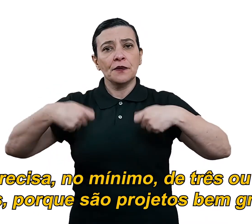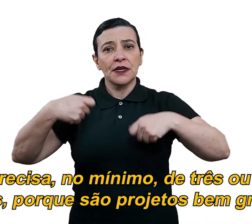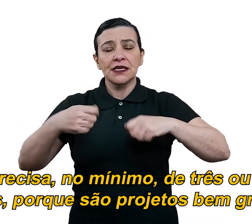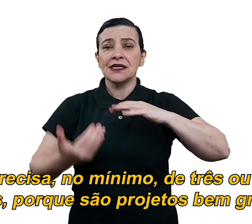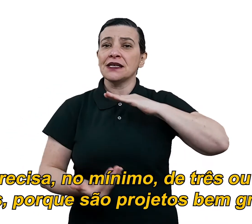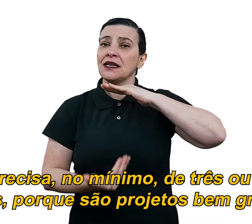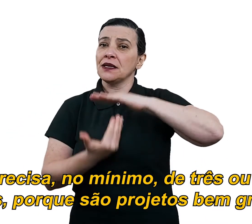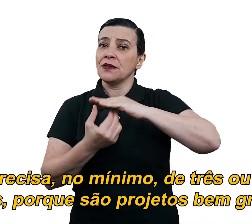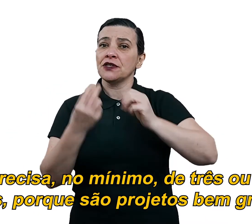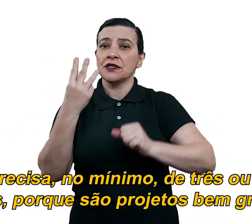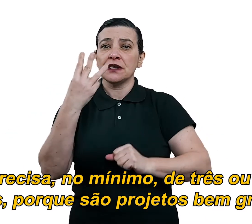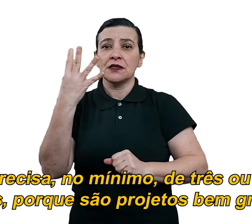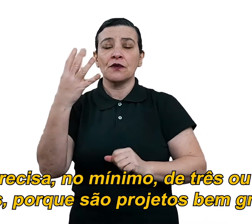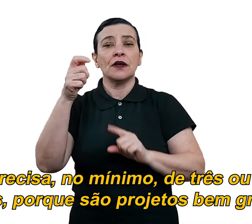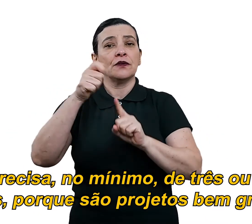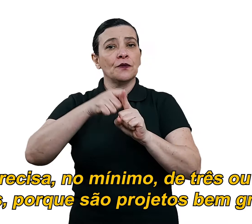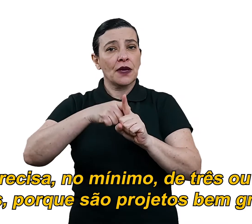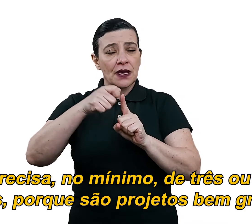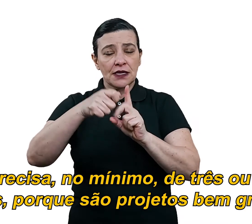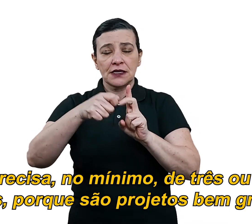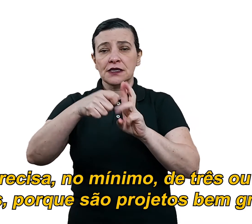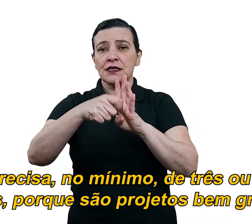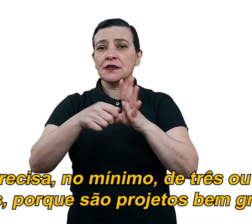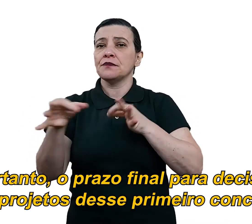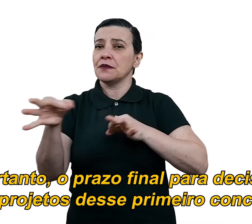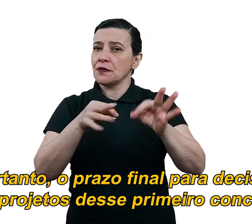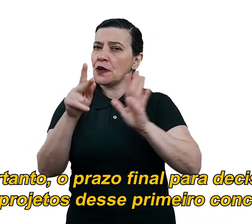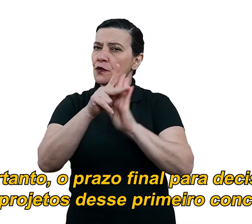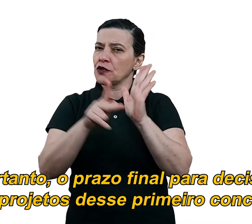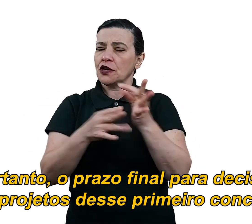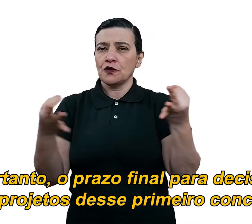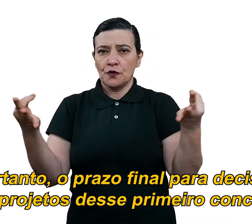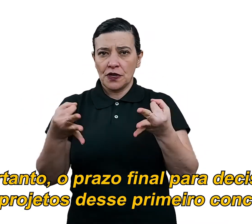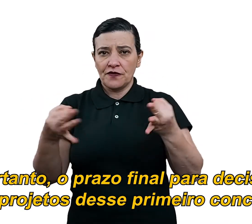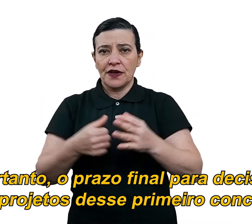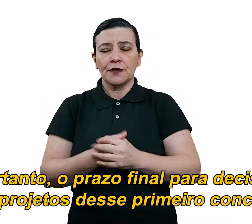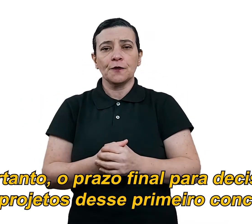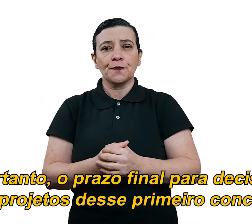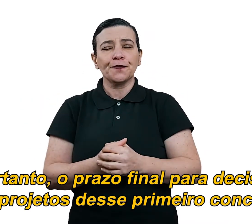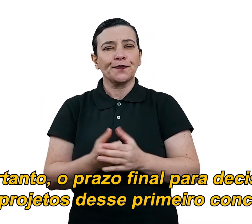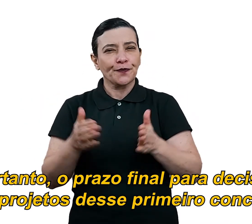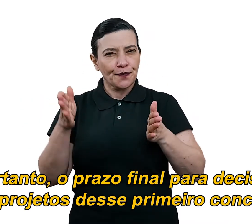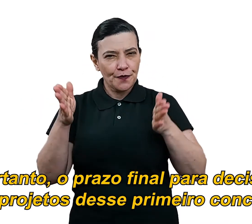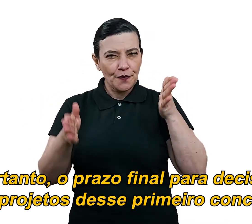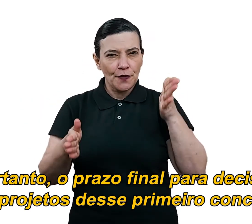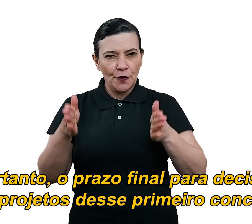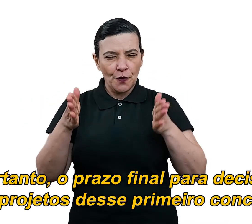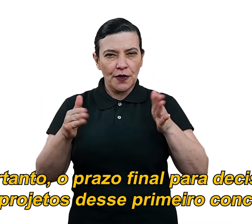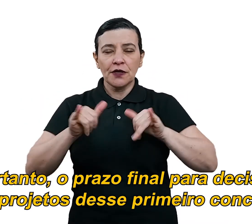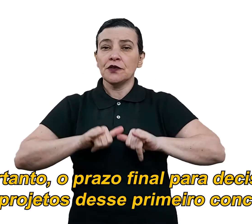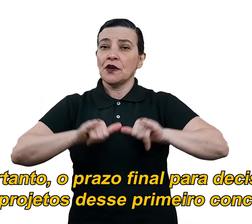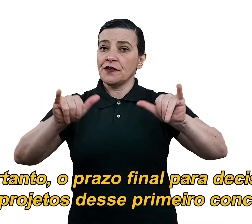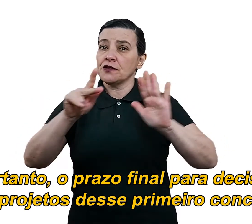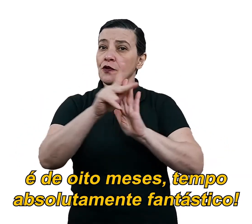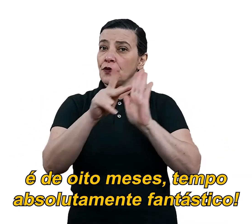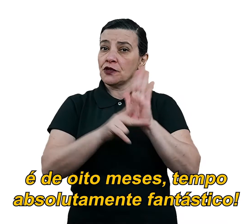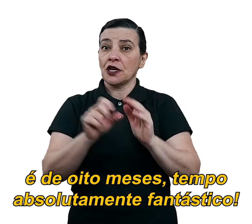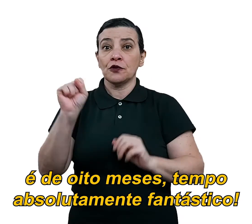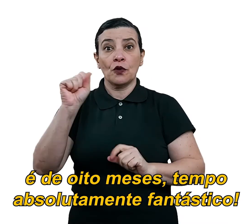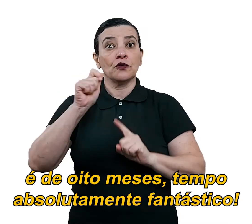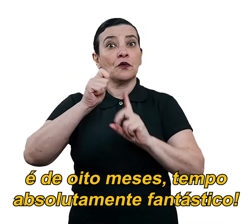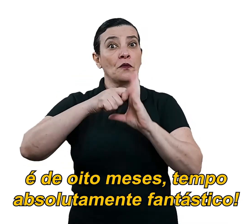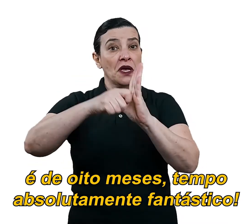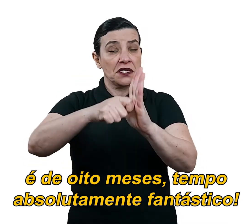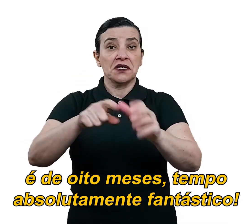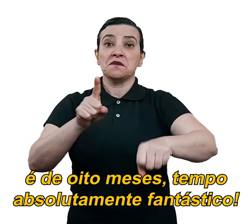você precisa, no mínimo, de 3, 4 meses para fazer um projeto bem feito. Portanto, o prazo final dos projetos nesse primeiro concurso é de